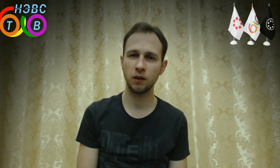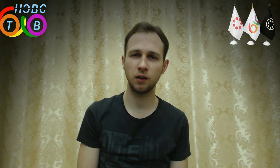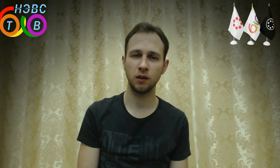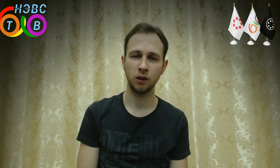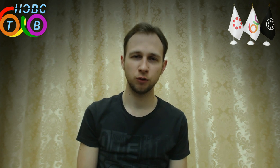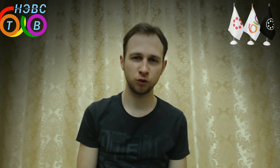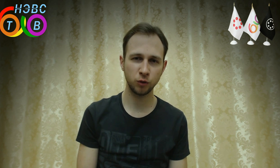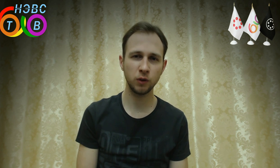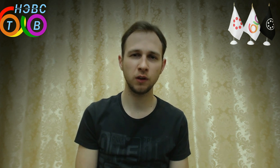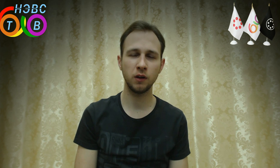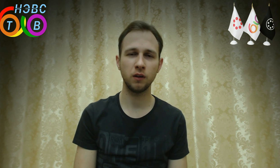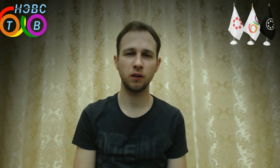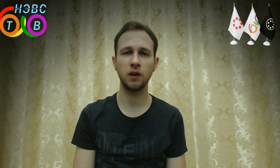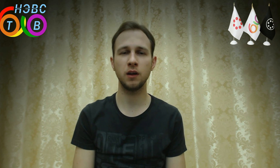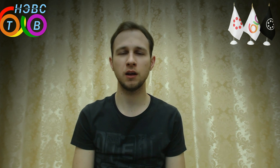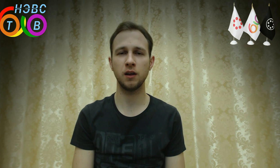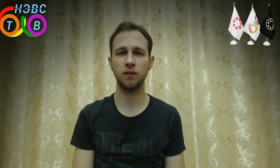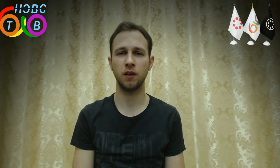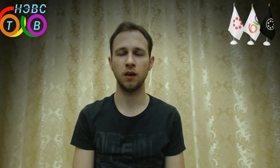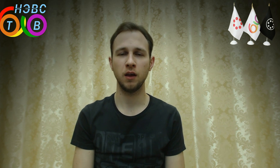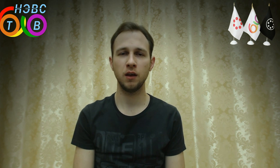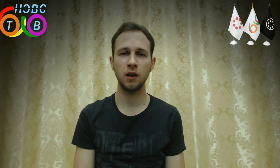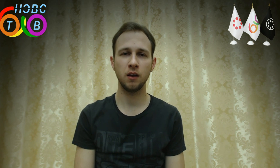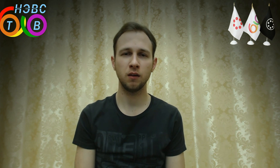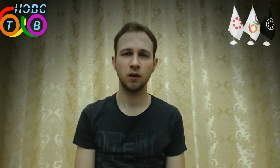Действительно ли, существует ли реинкарнация или